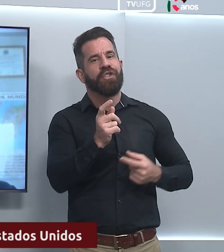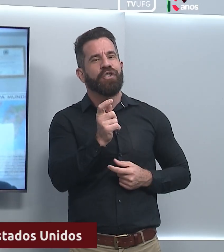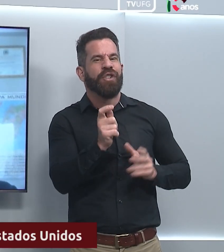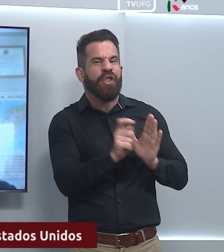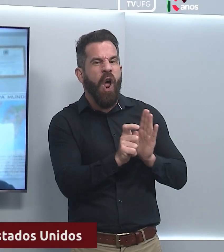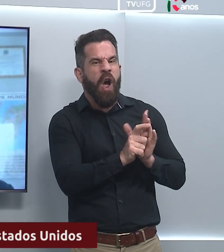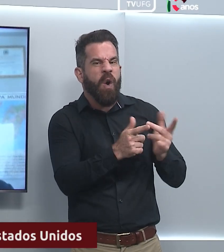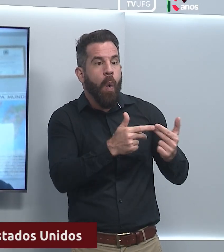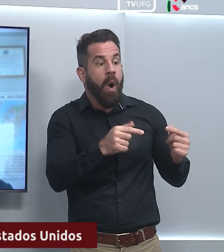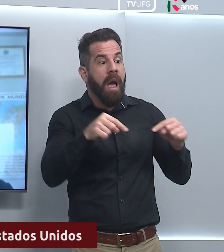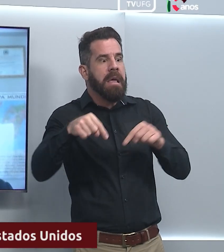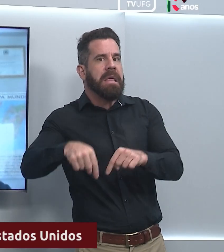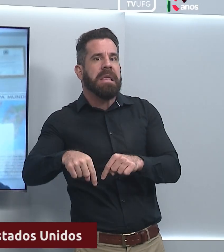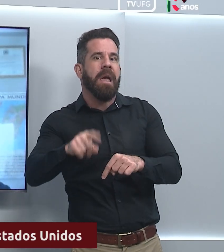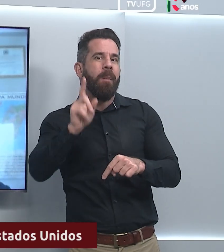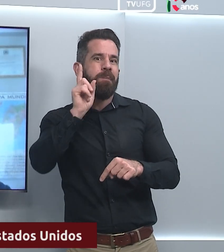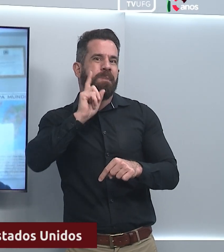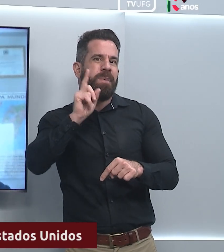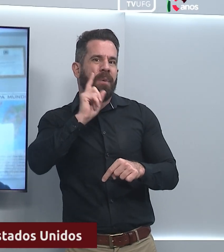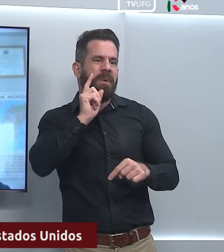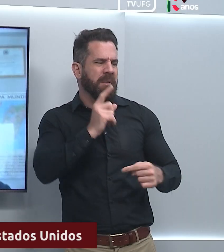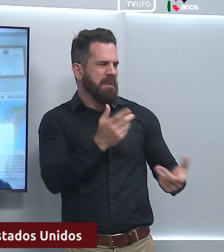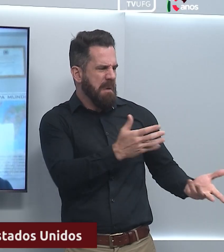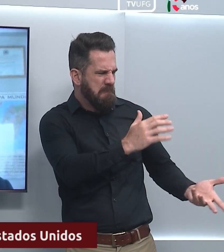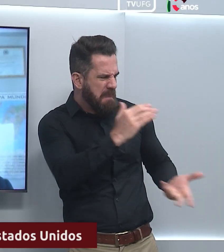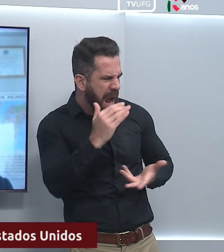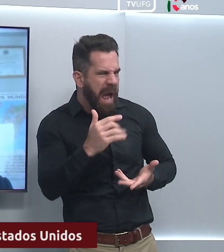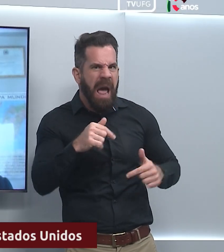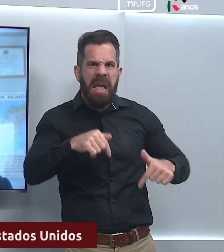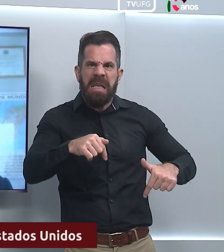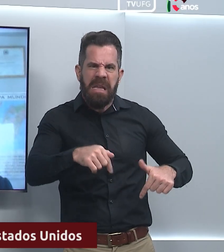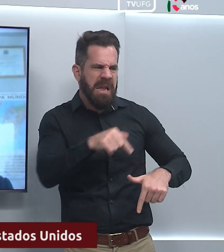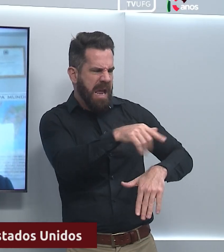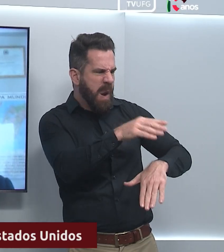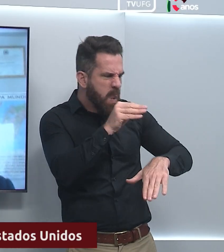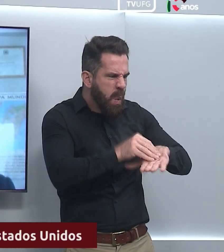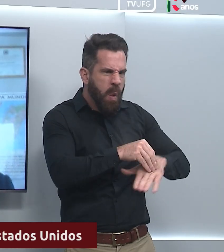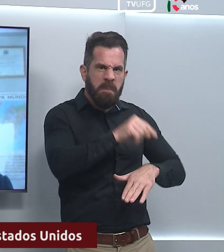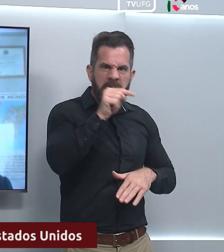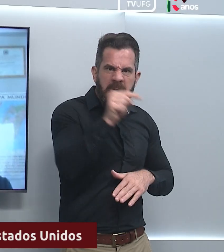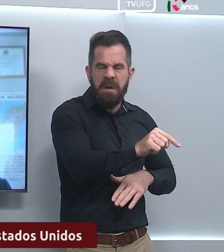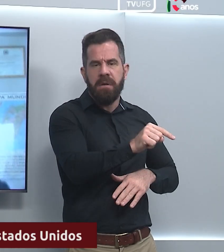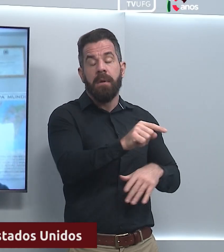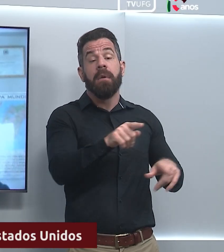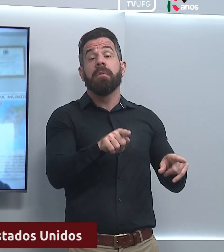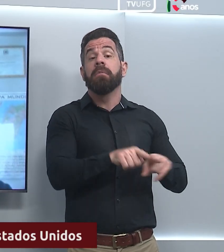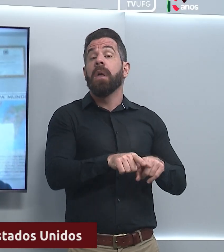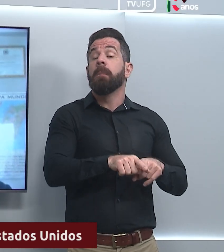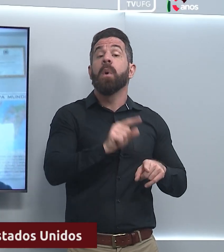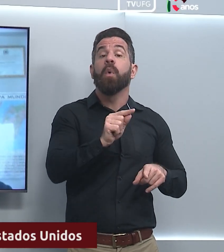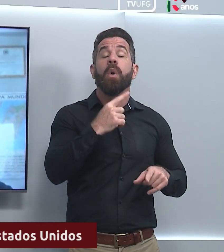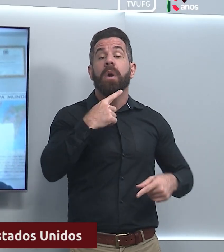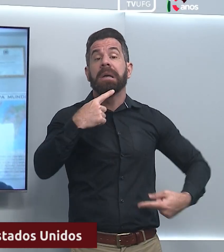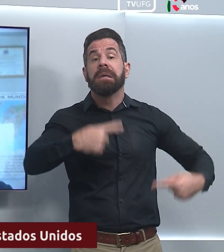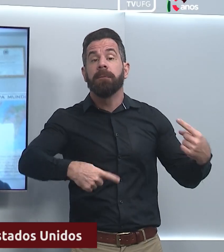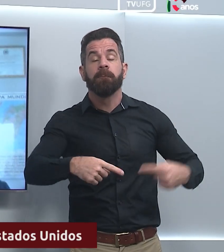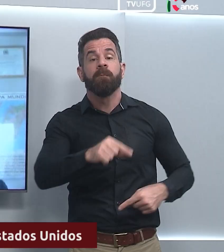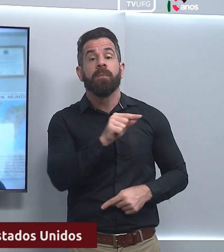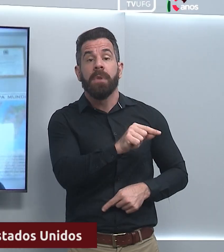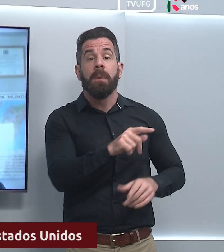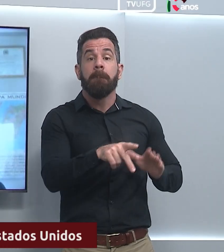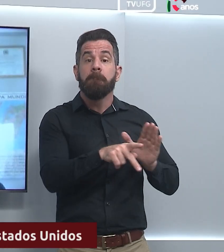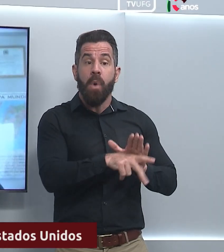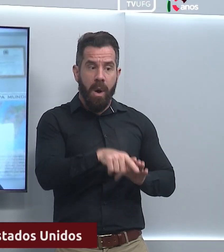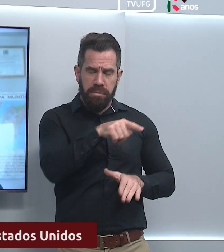há um debate acerca da legitimidade do governo